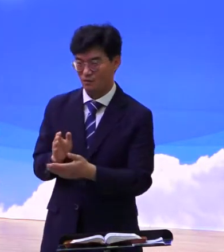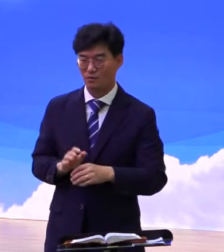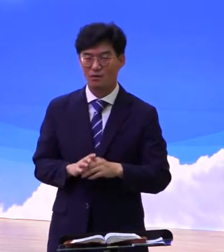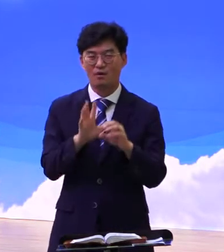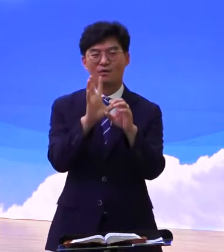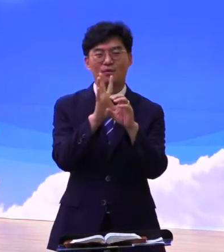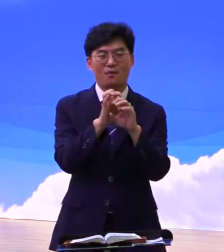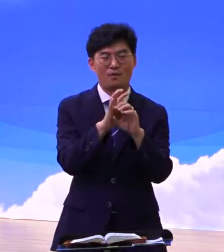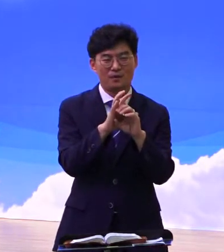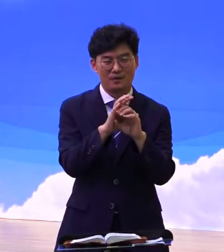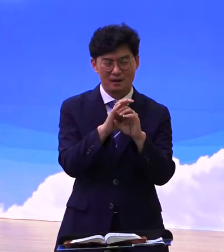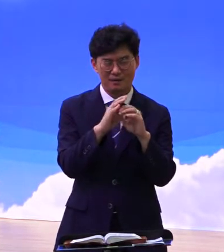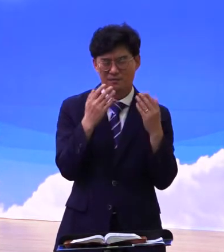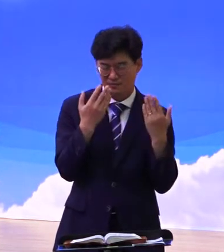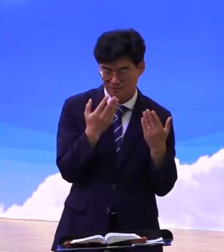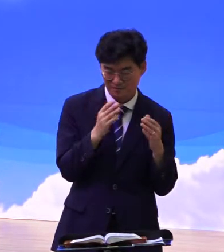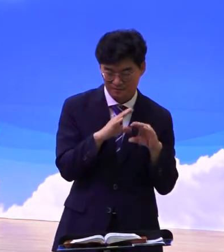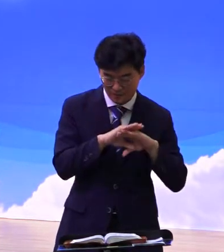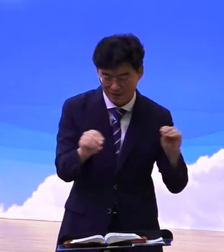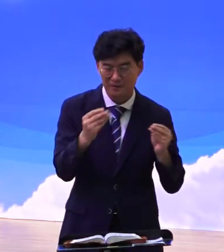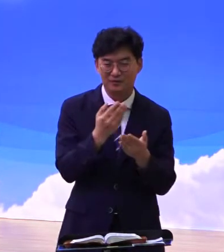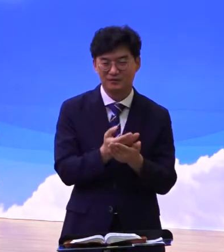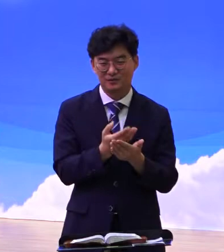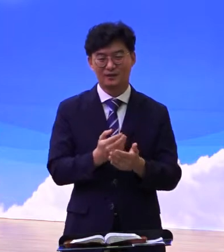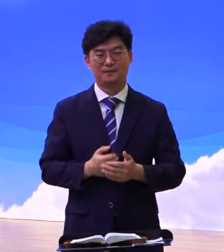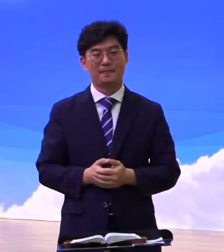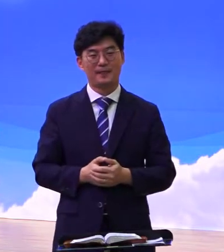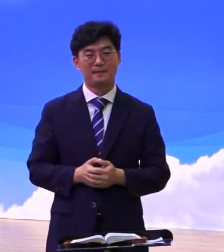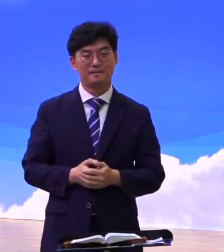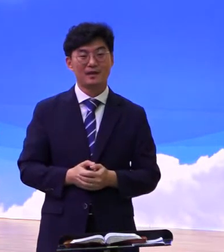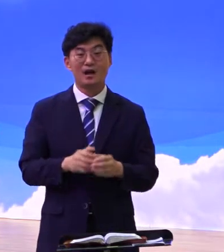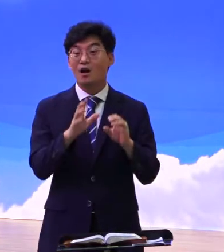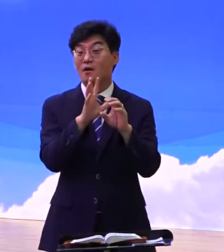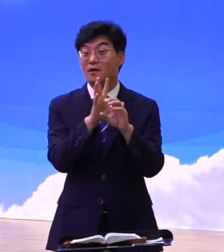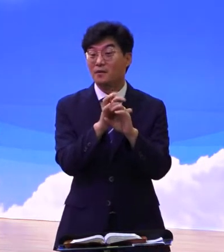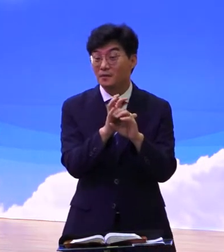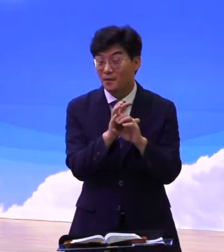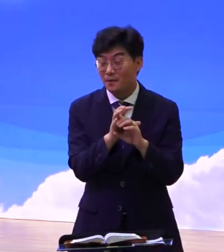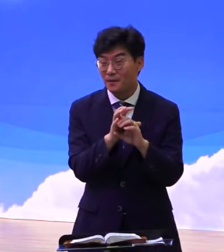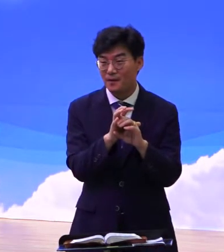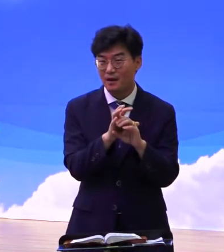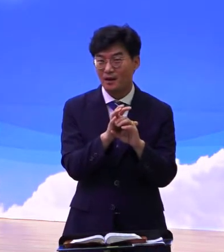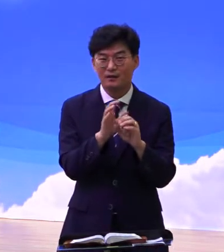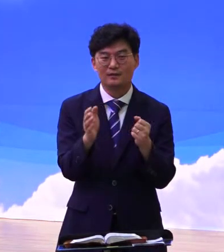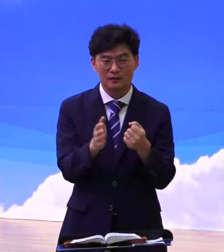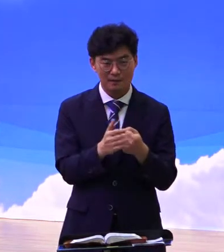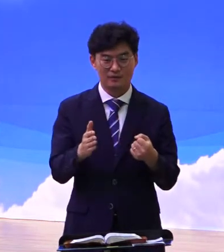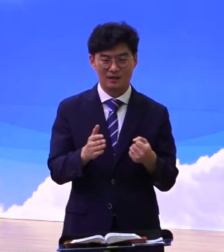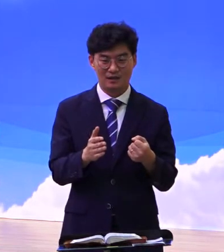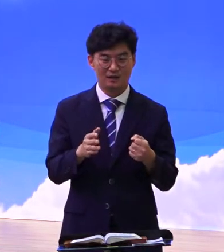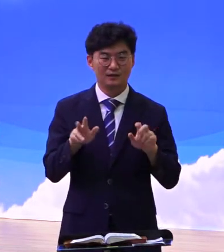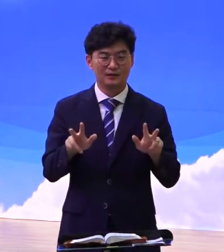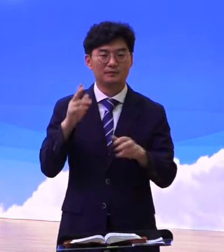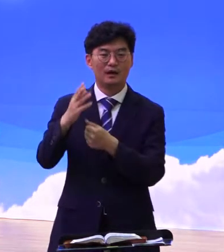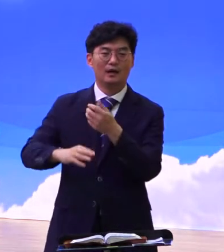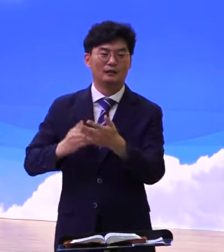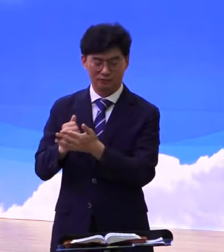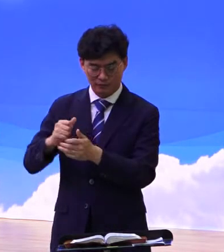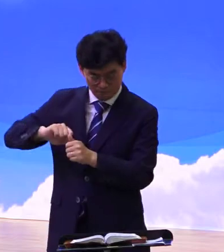아멘 하시는 분도 계신데요. 그래요. 정말 아멘이 나오고 또 한편 우프기도 한